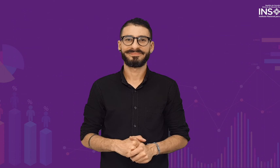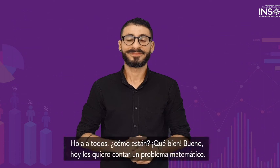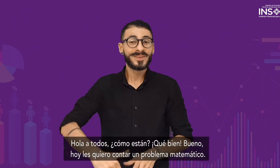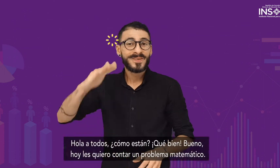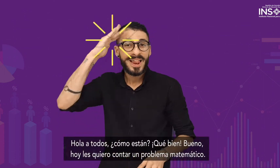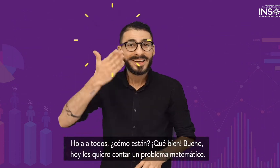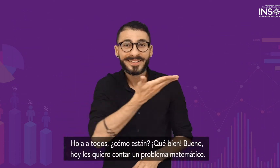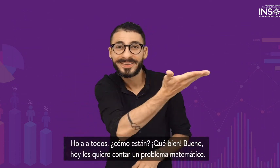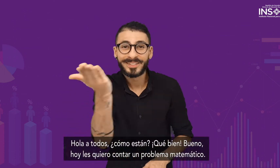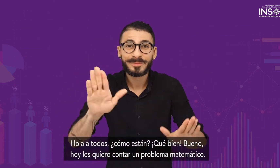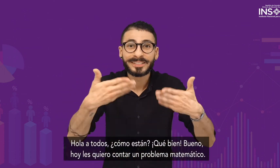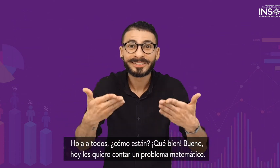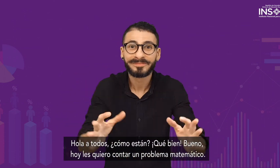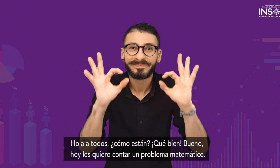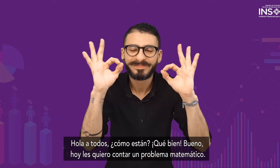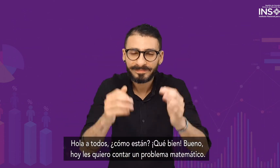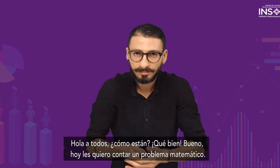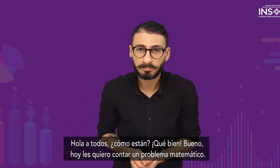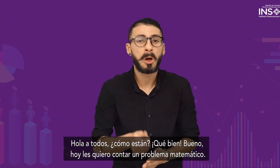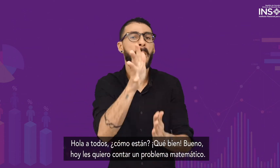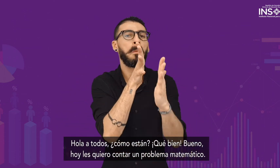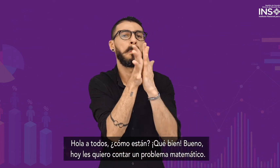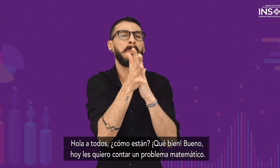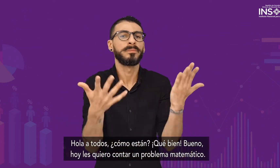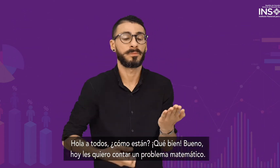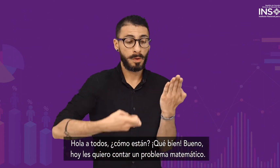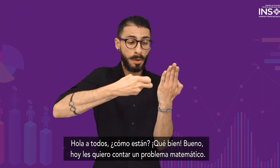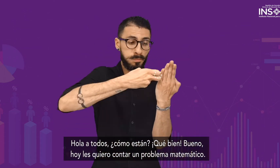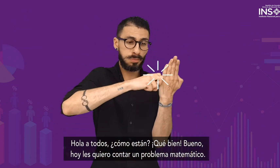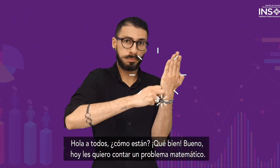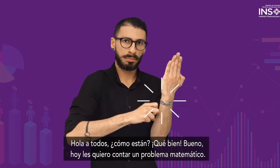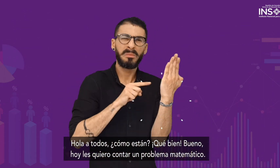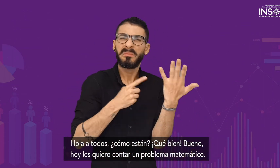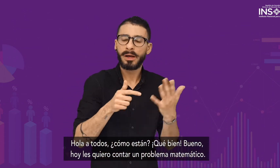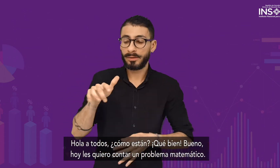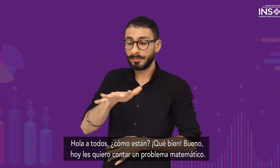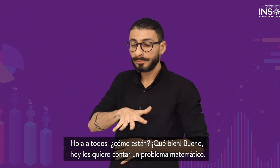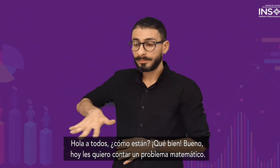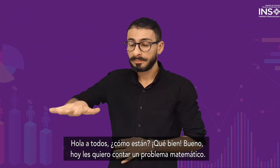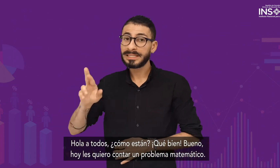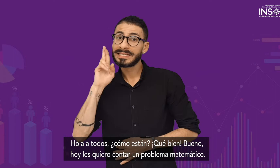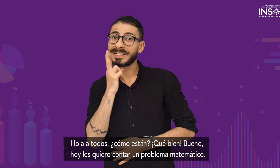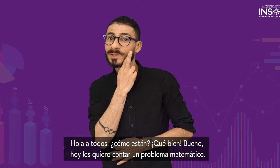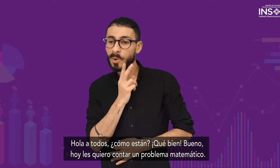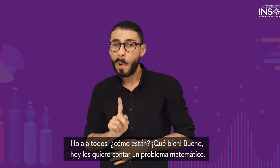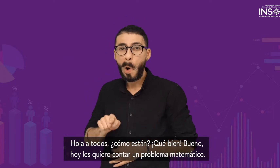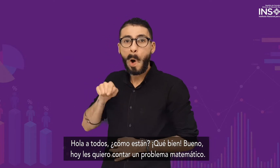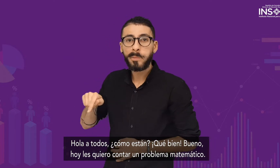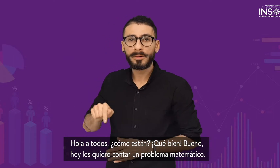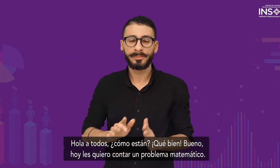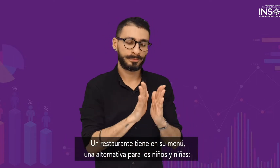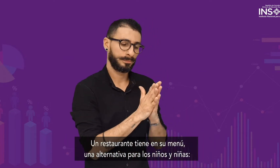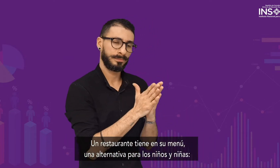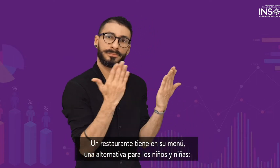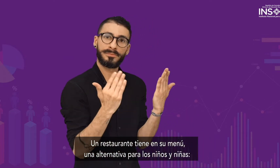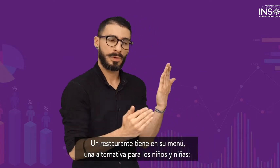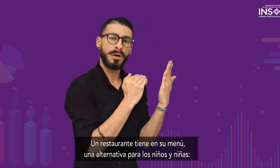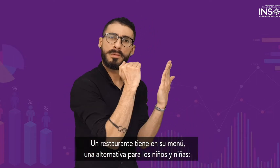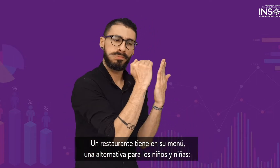Hola a todos, ¿cómo están? ¡Qué bien! Bueno, hoy les quiero contar un problema matemático. Un restaurante tiene en su